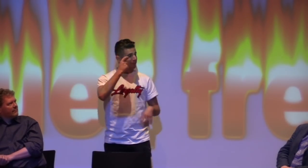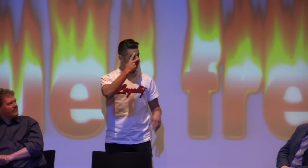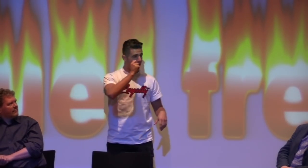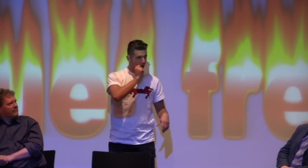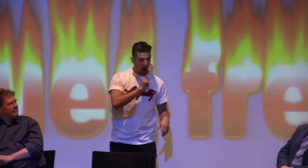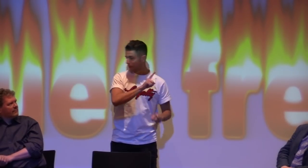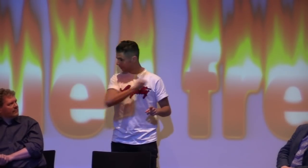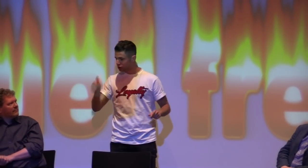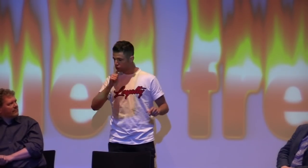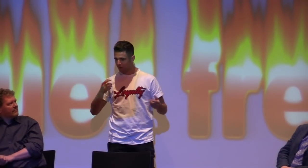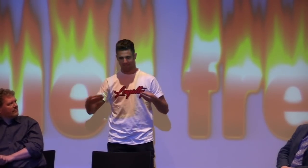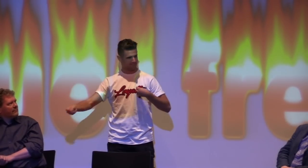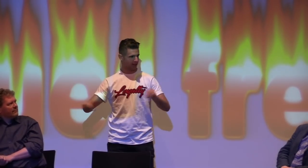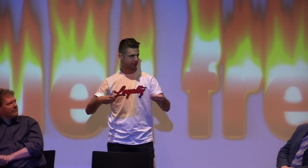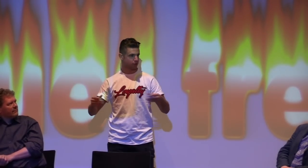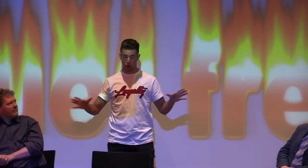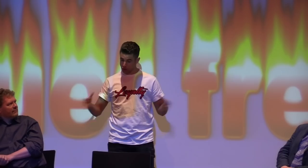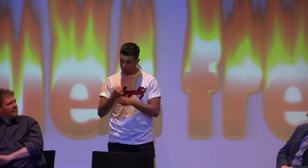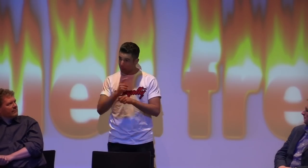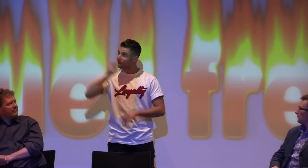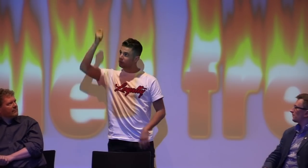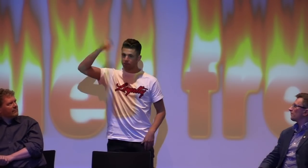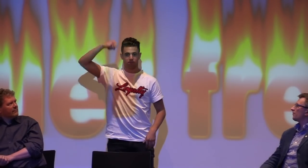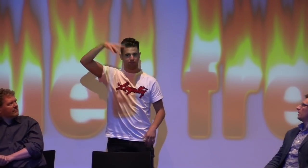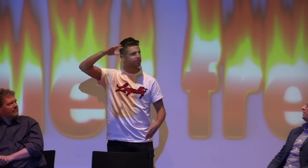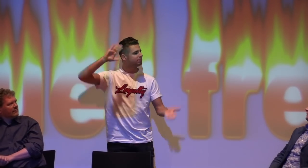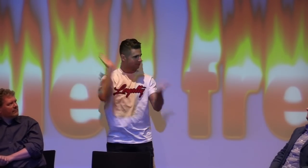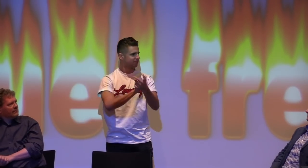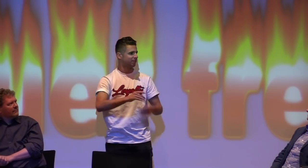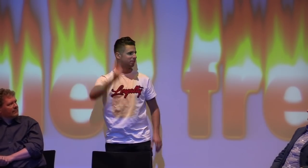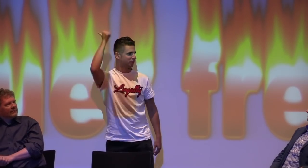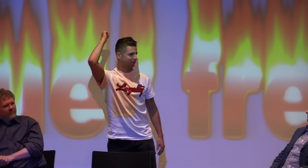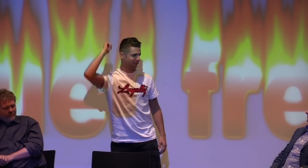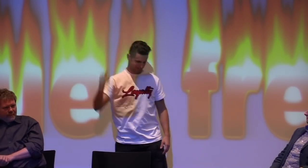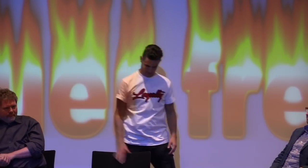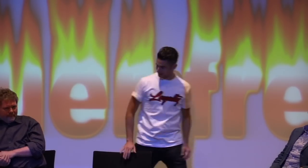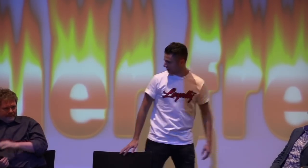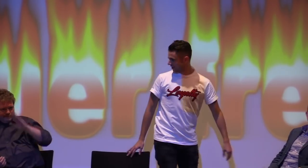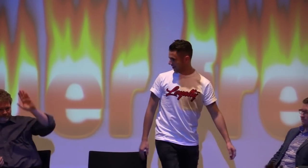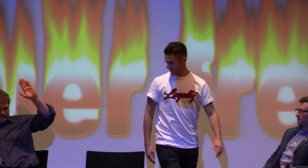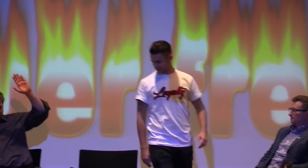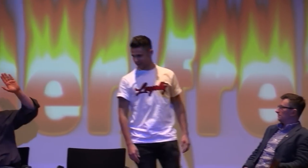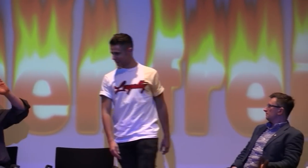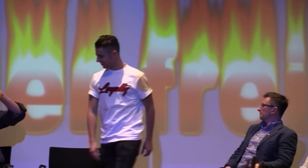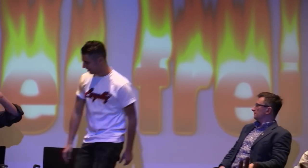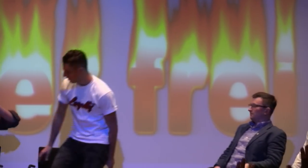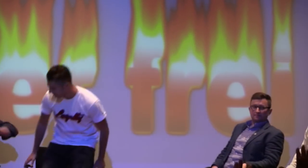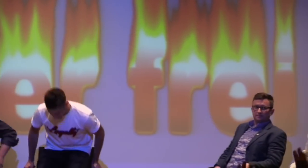nicht allein. Wir müssen halt alle an einem Strang ziehen, um eben das Ziel zu erreichen, um weiterzukommen. Wow.